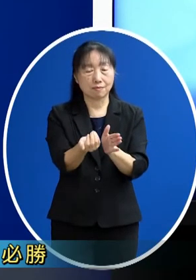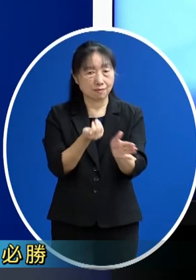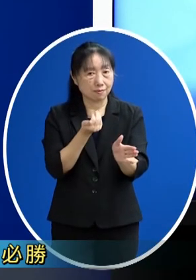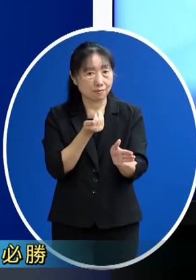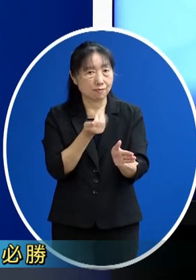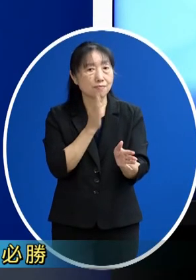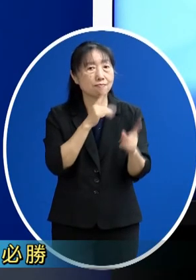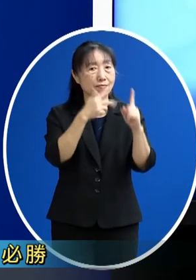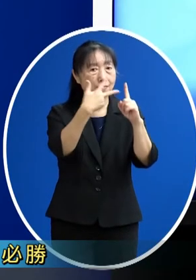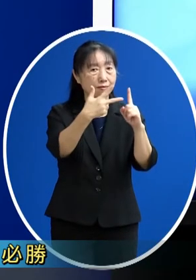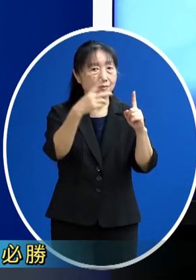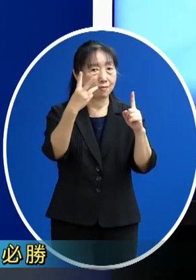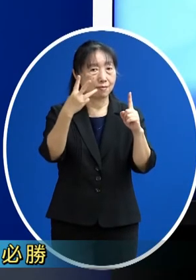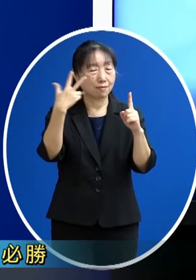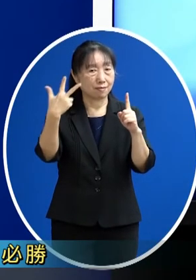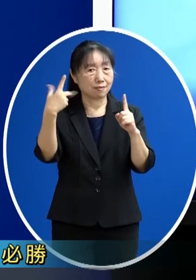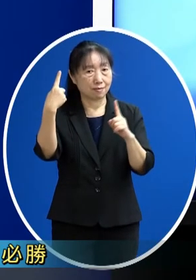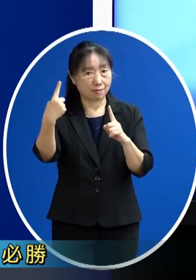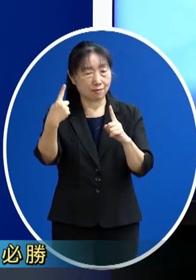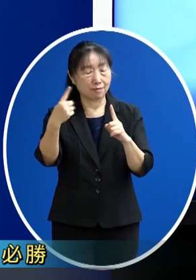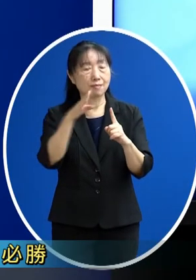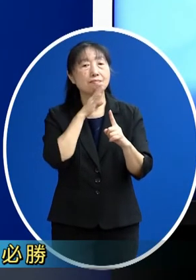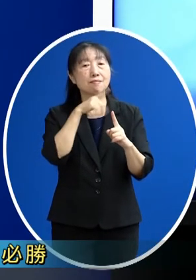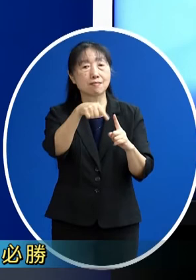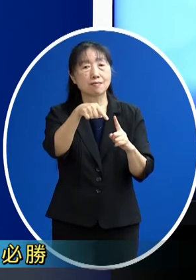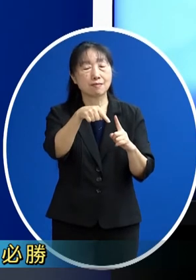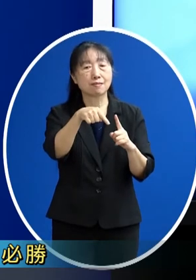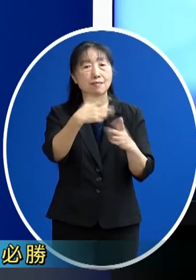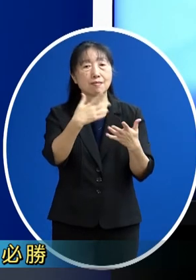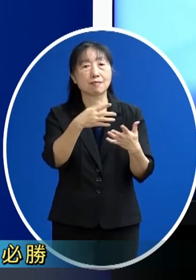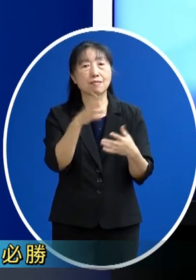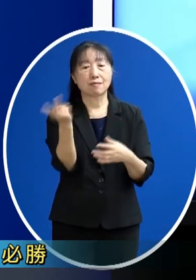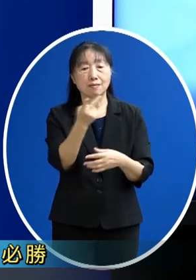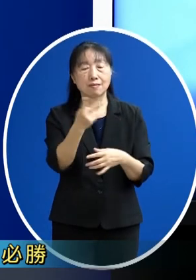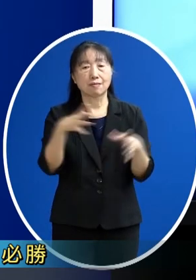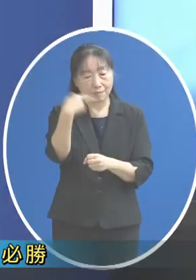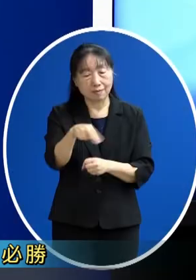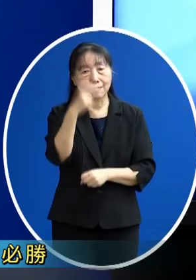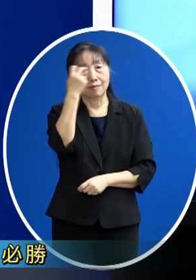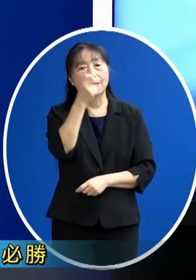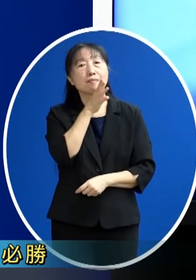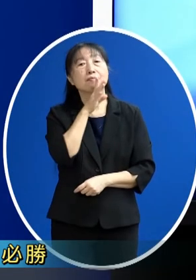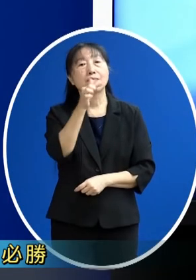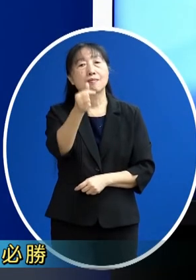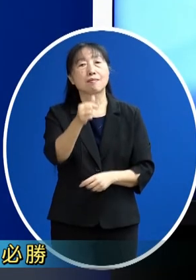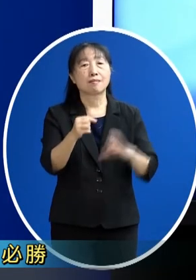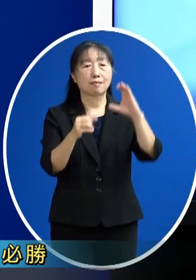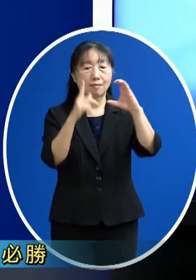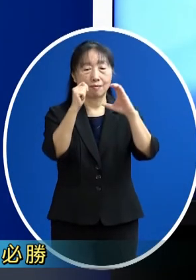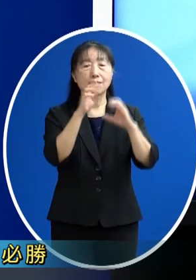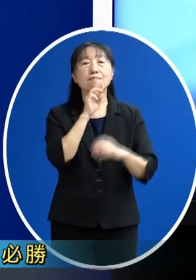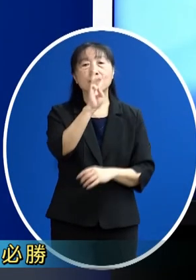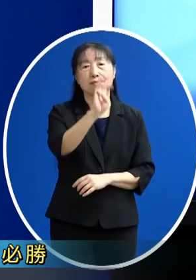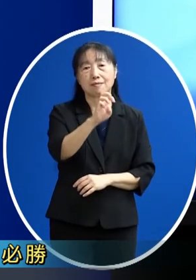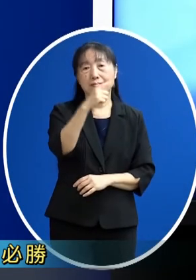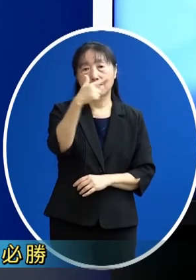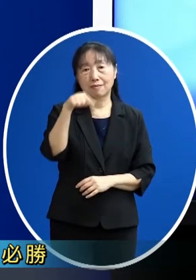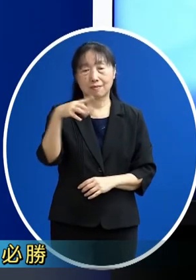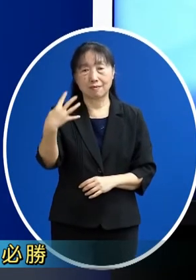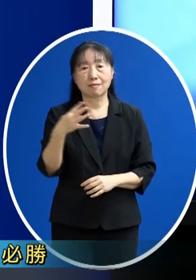一个17371就第一位确诊的这个机场保全，他们两个是一起住的CT 值是36.4，所以评估对这个